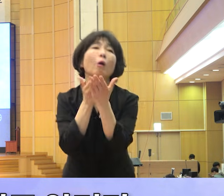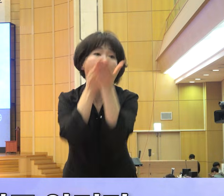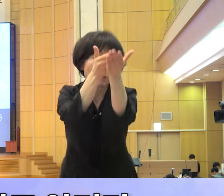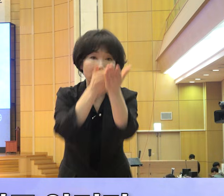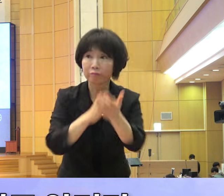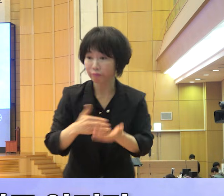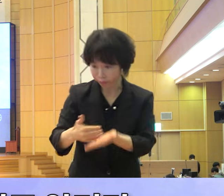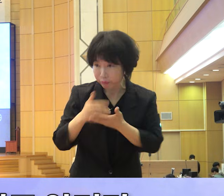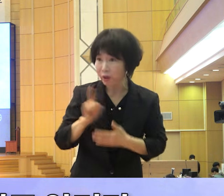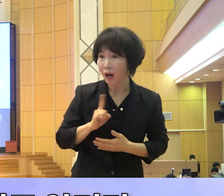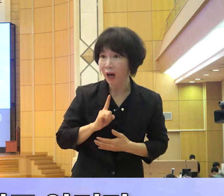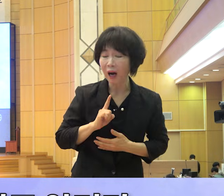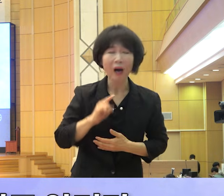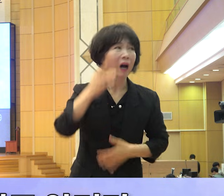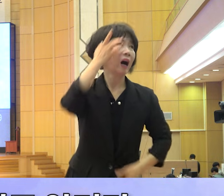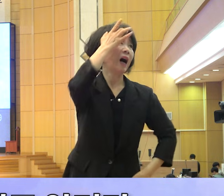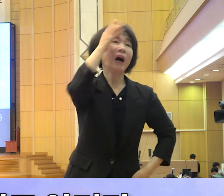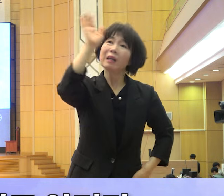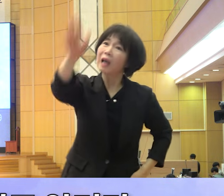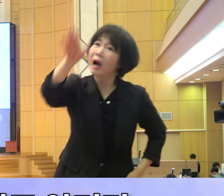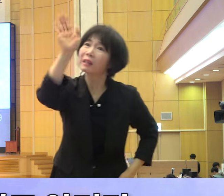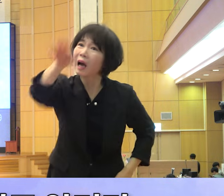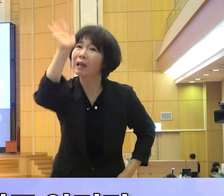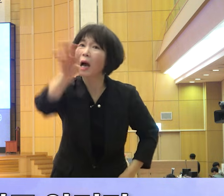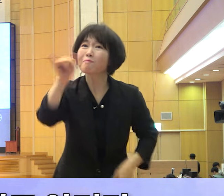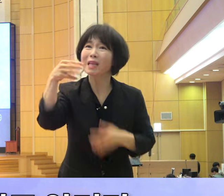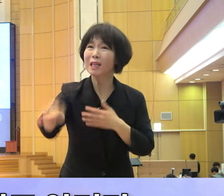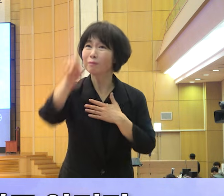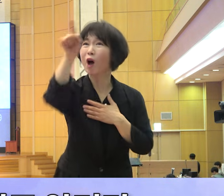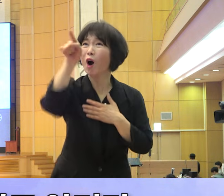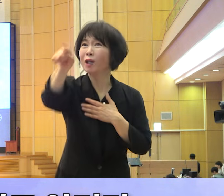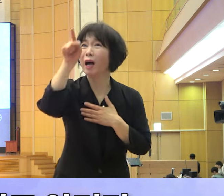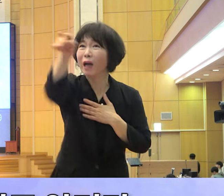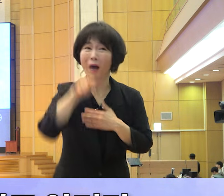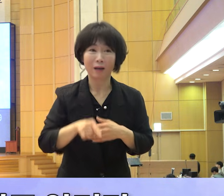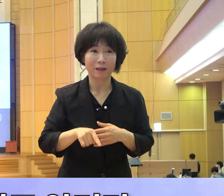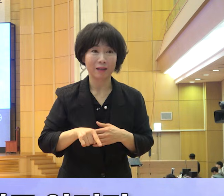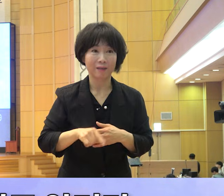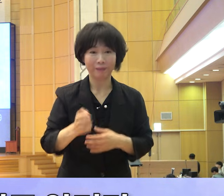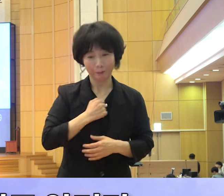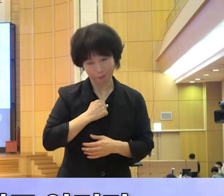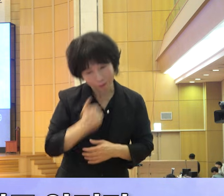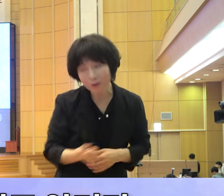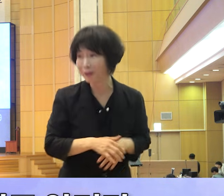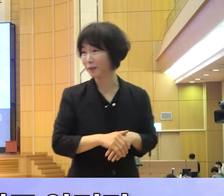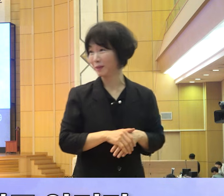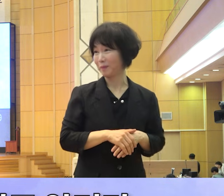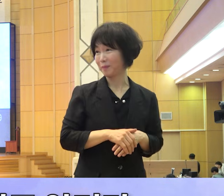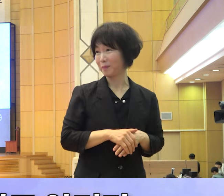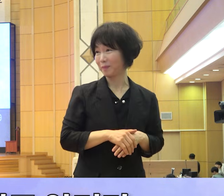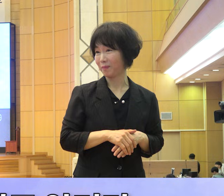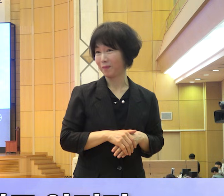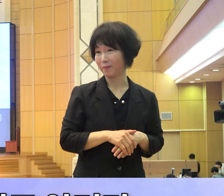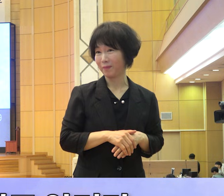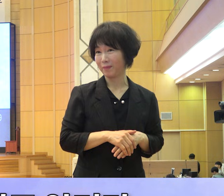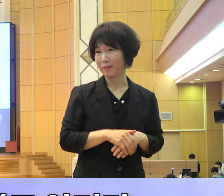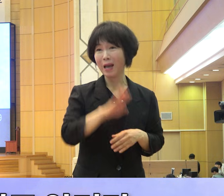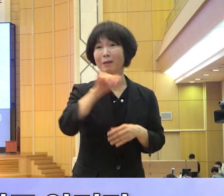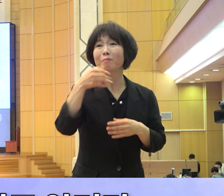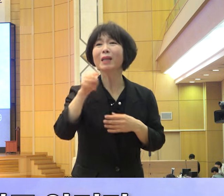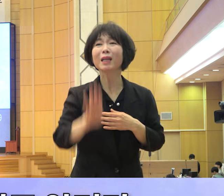얘기예요. 예수께서 이르시되 빌립아, 주님이 그냥 막 탄식이 나오는 거예요.